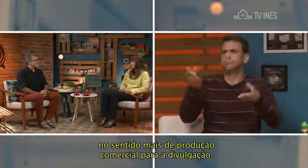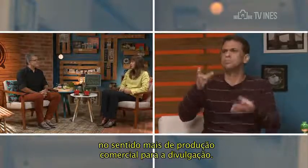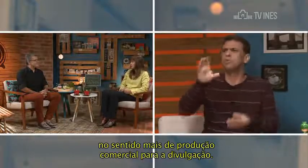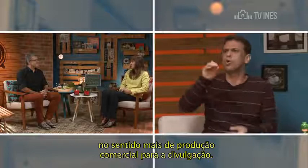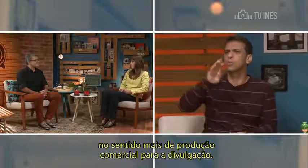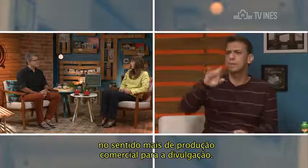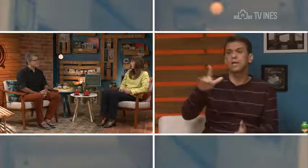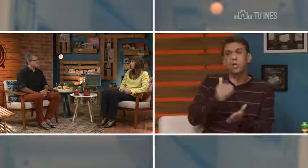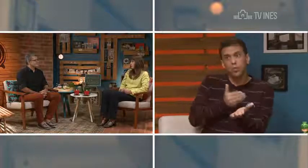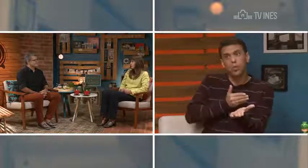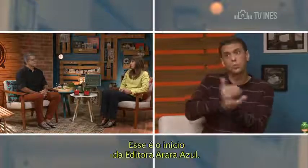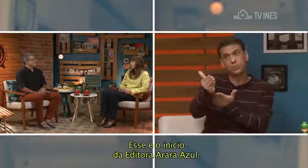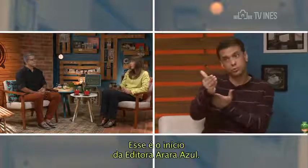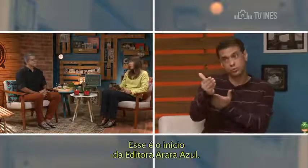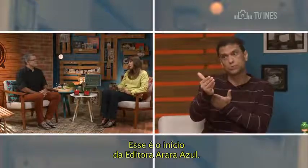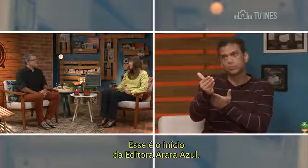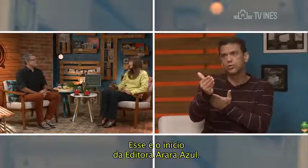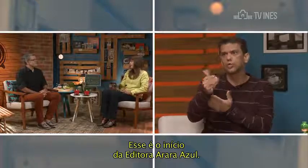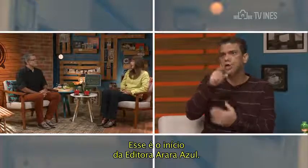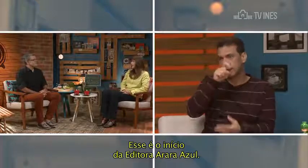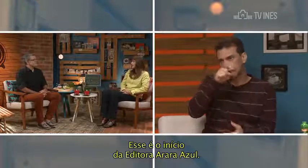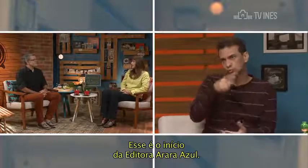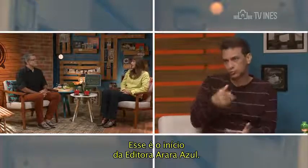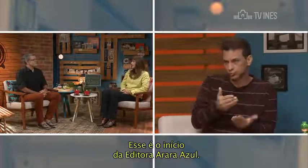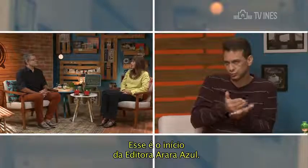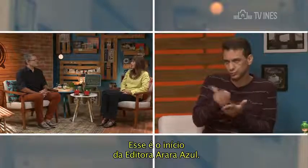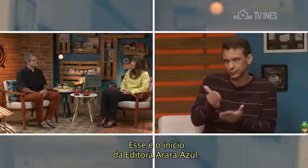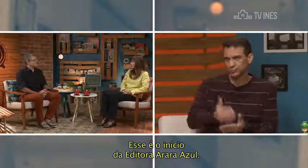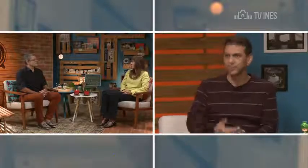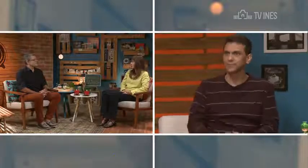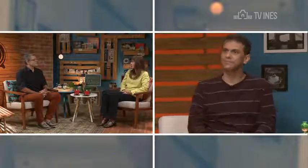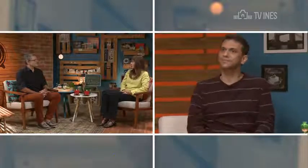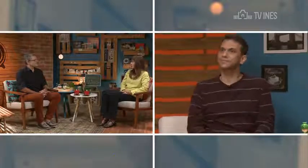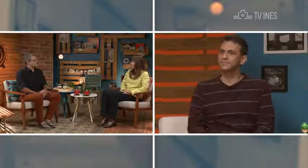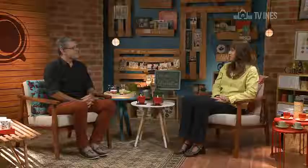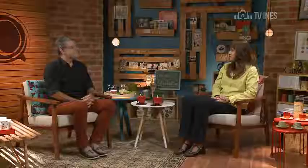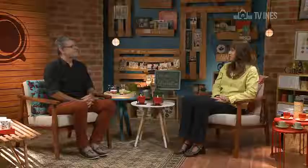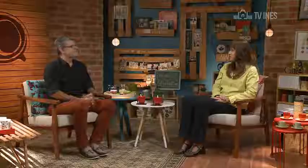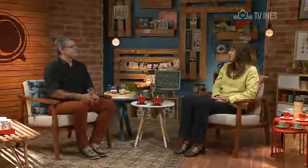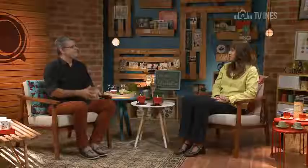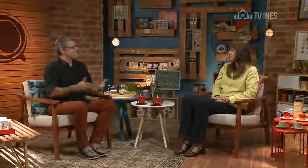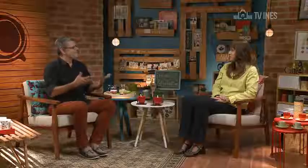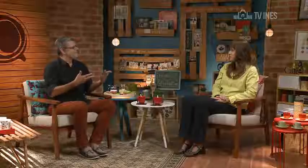a divulgação. Esse é o início da editora Arara Azul.